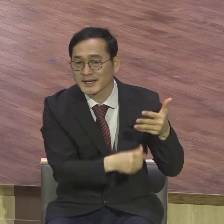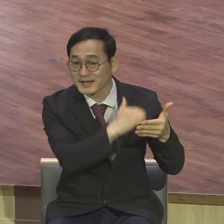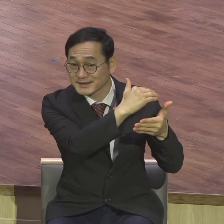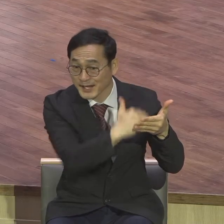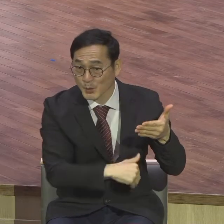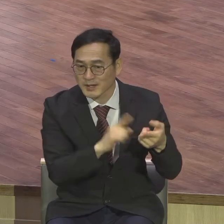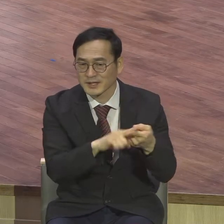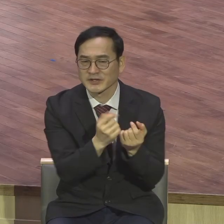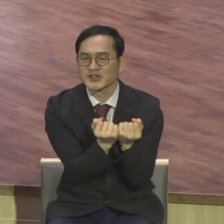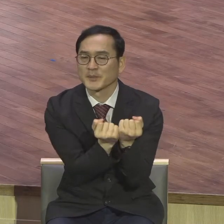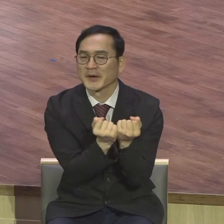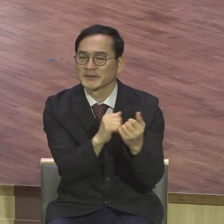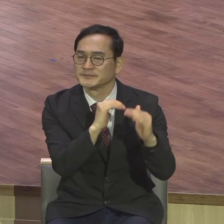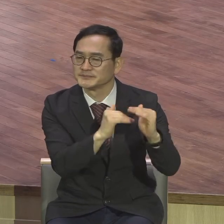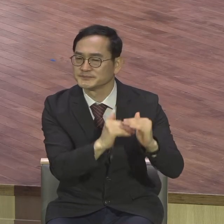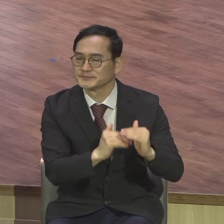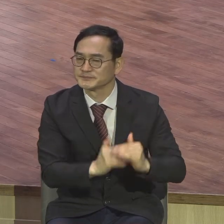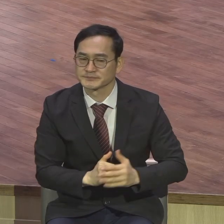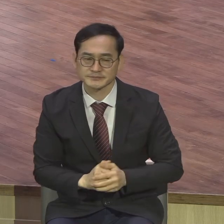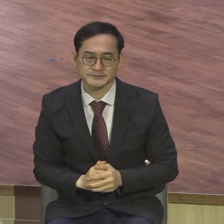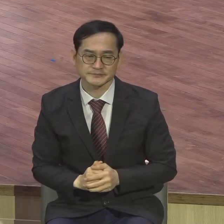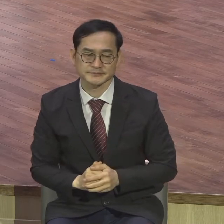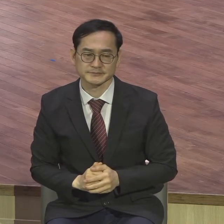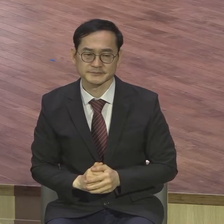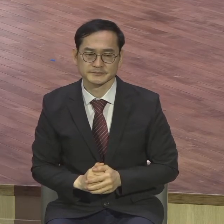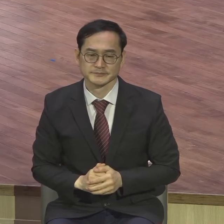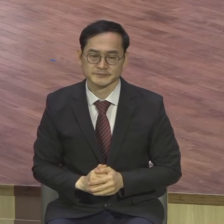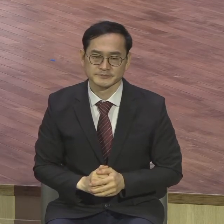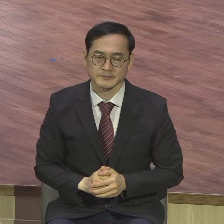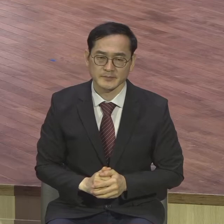체계적으로 다룬 말씀으로 유명합니다.